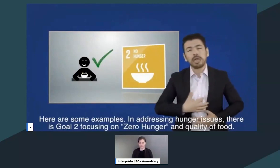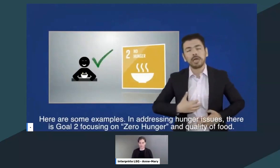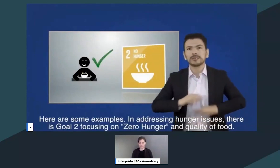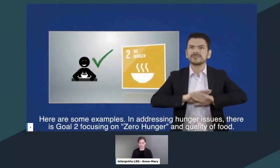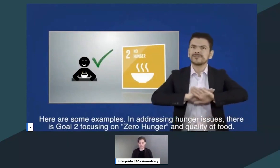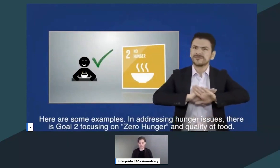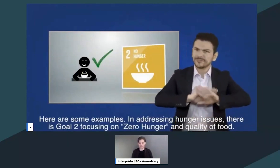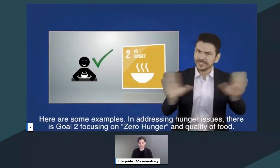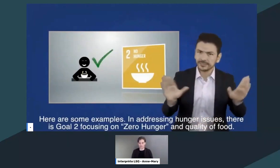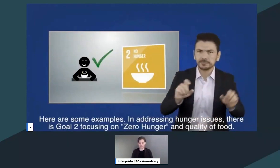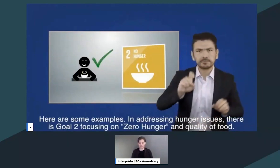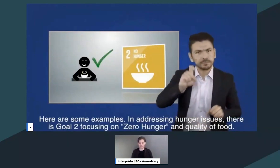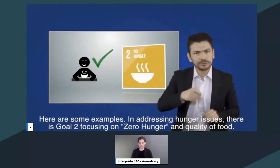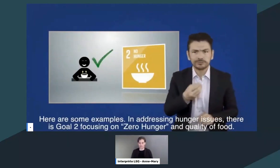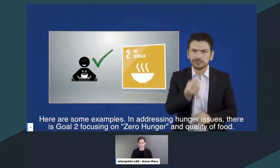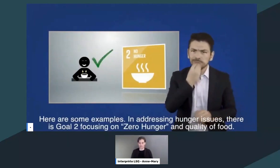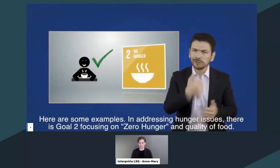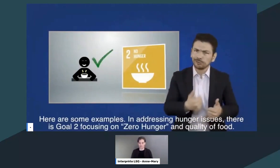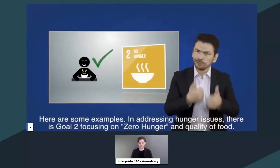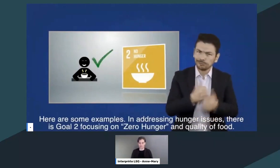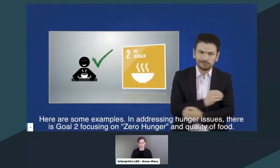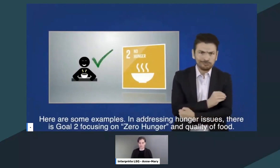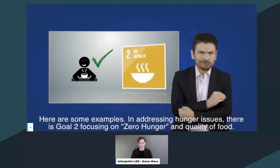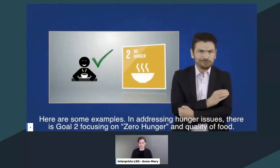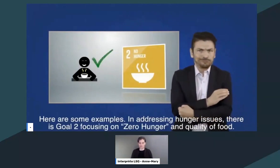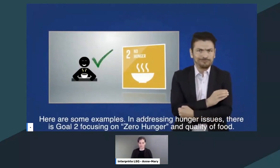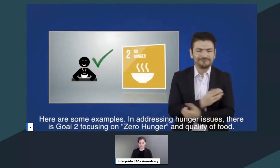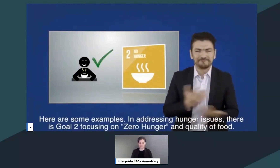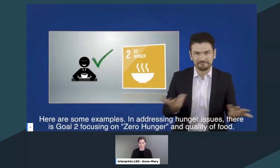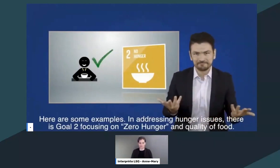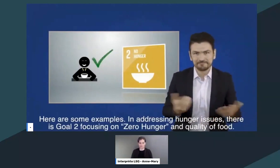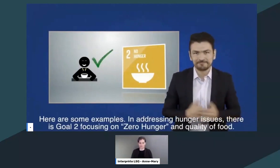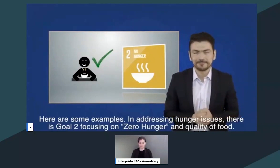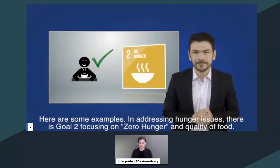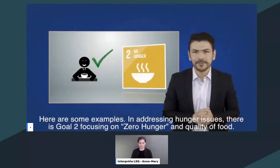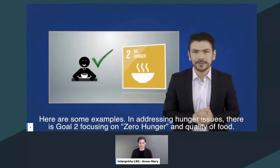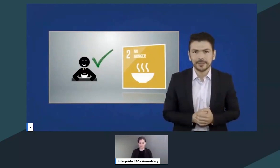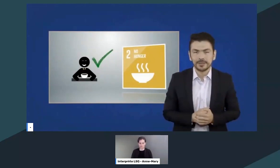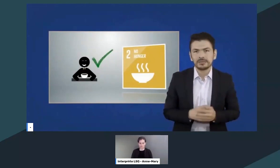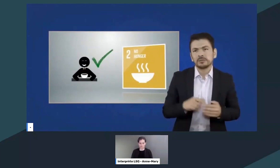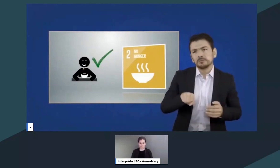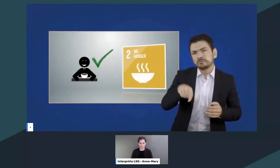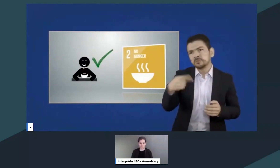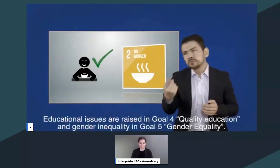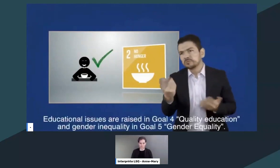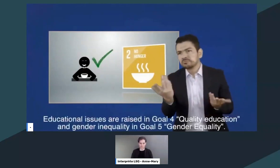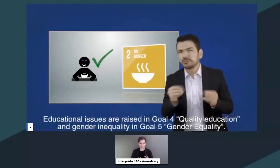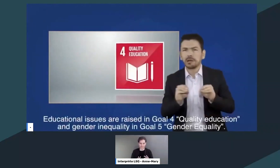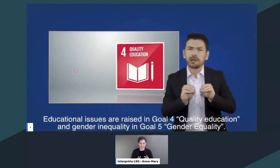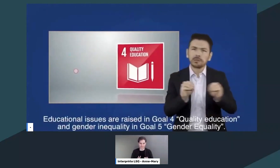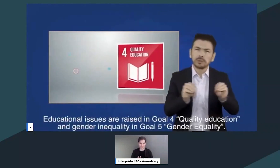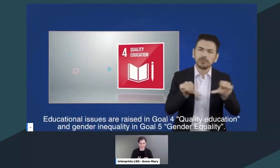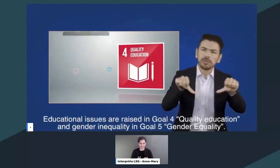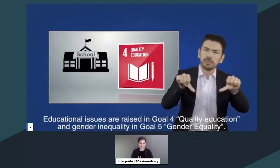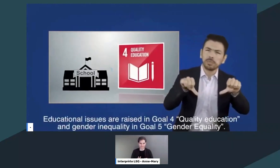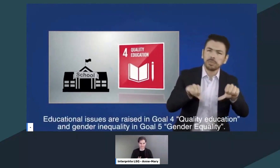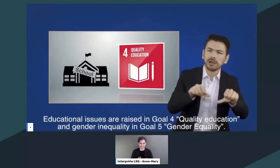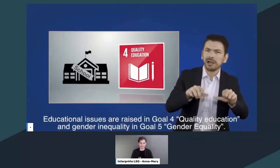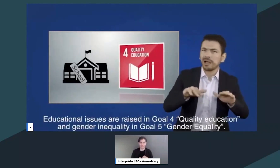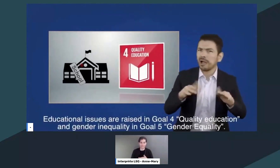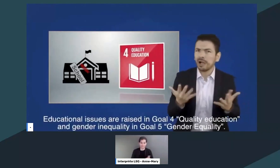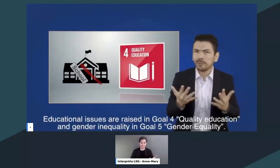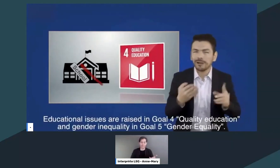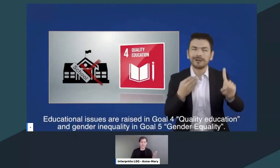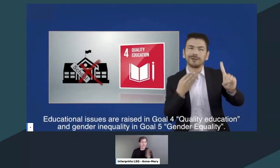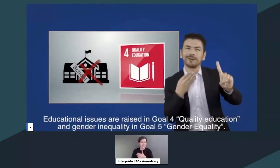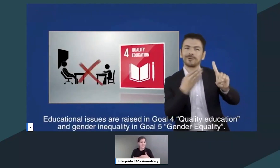lorsqu'il est question de zéro famine et aussi pour ce qui est de la qualité de l'alimentation. Pour ce qui est des problèmes éducationnels, ils sont relevés